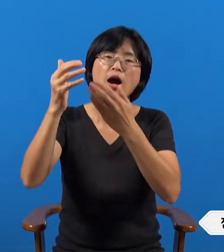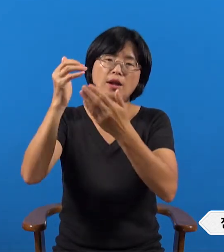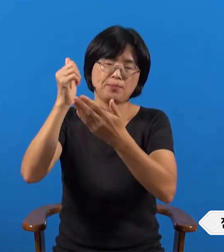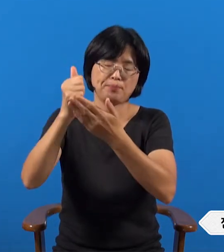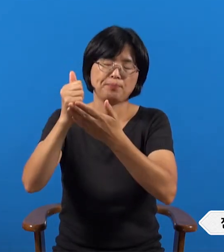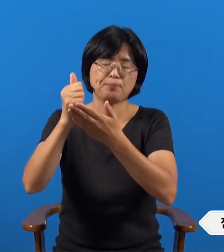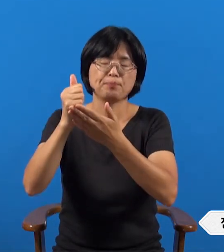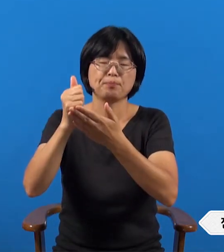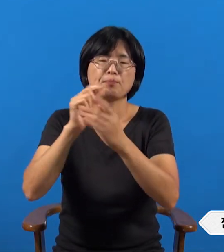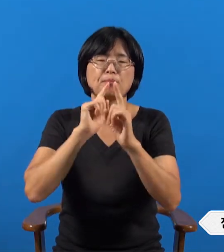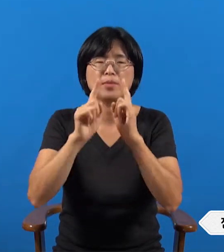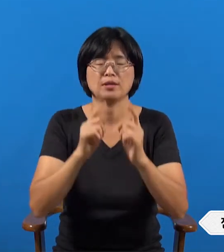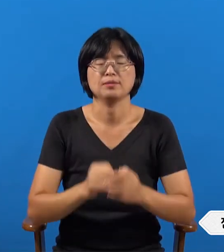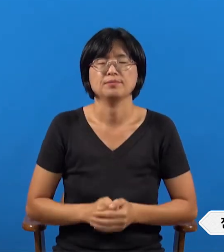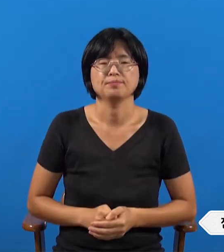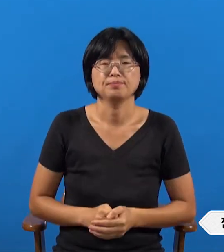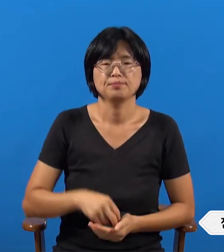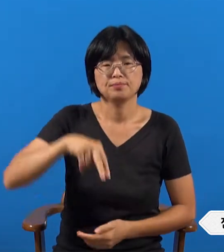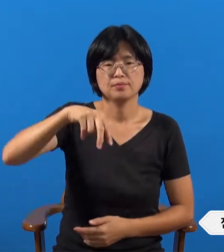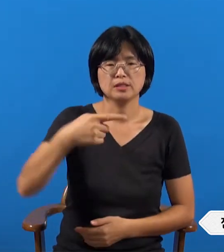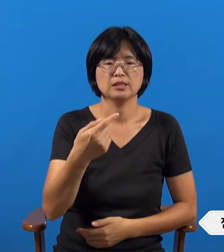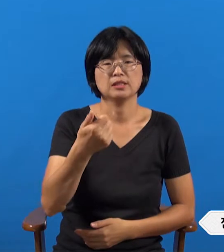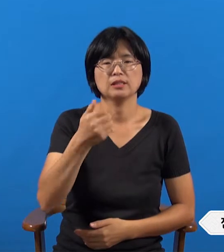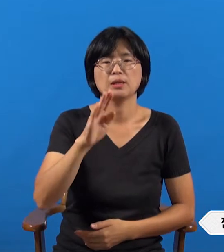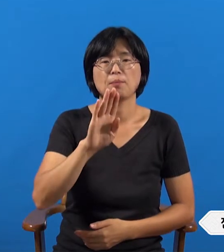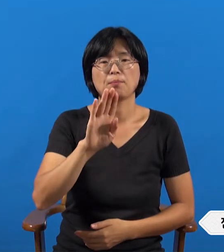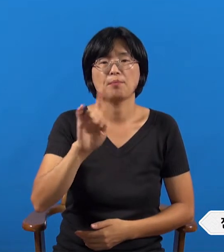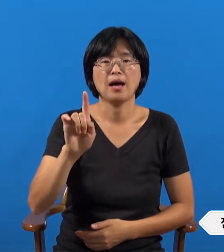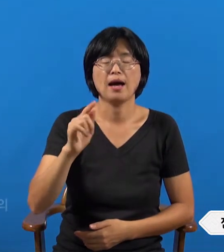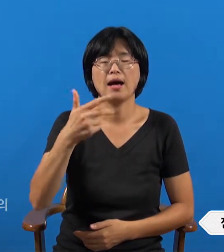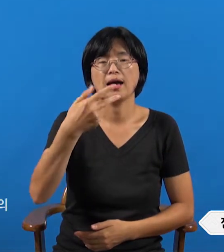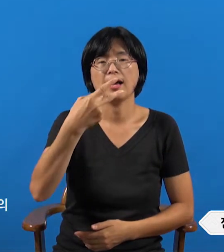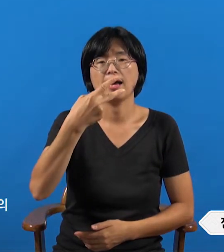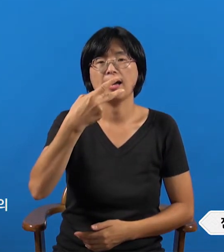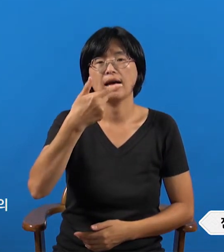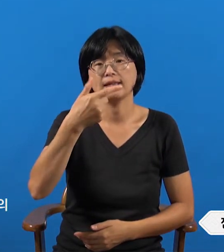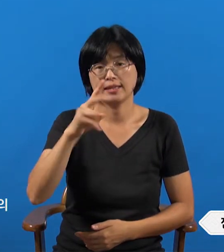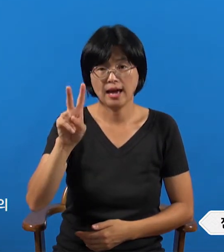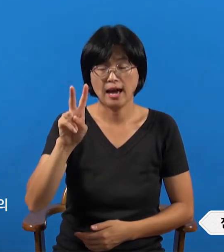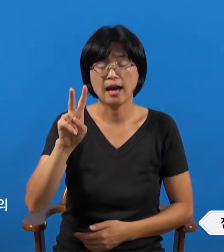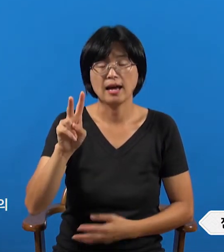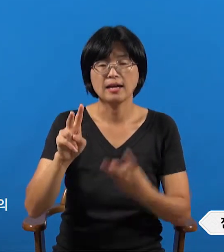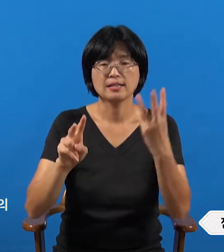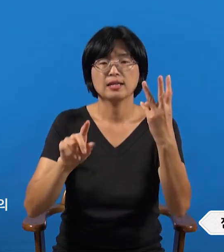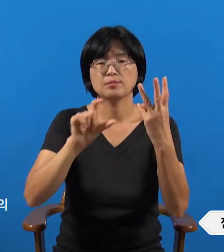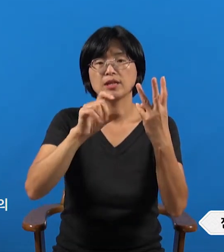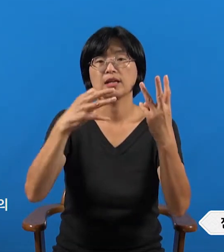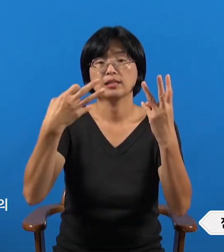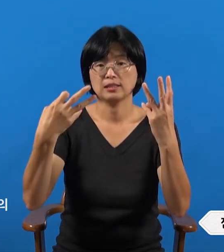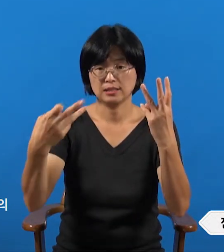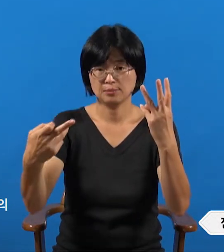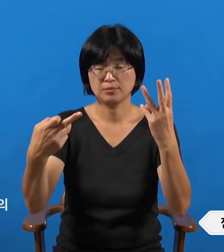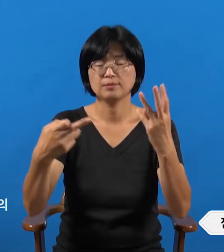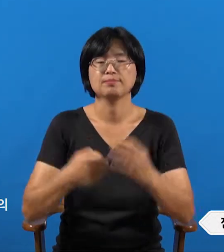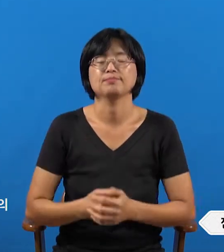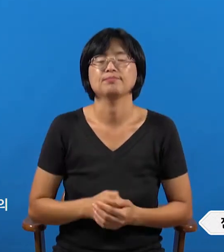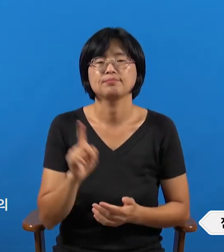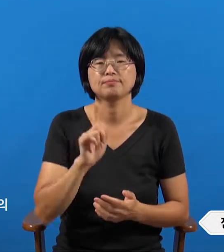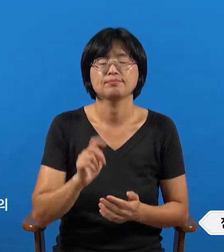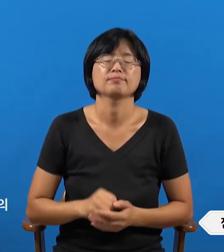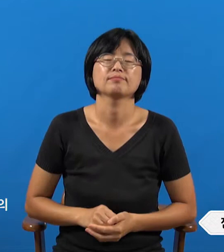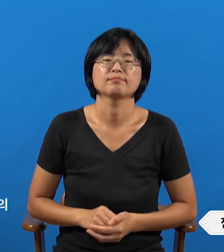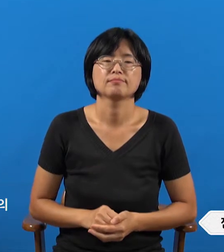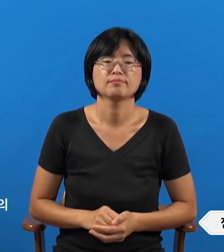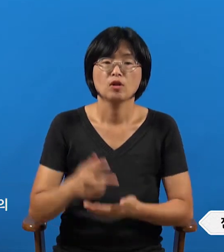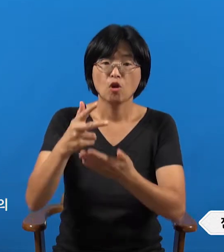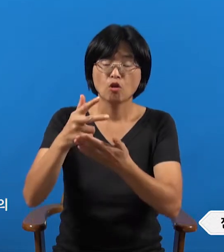보인다라고 성경은 말씀하고 있습니다. 스바냐 3장 17절은 우리에게 말씀합니다. 너의 하나님 여호와가 너희